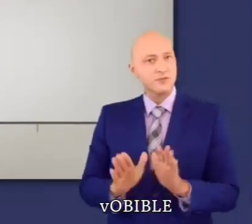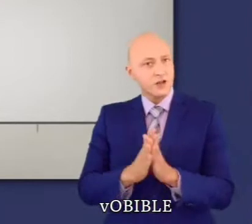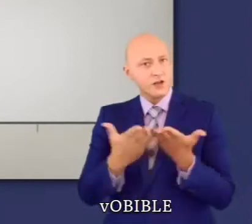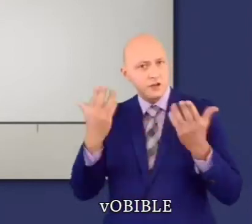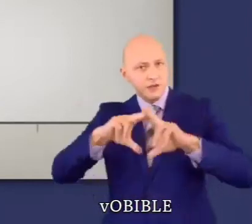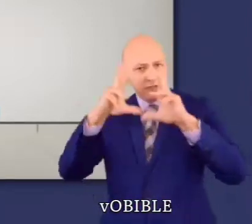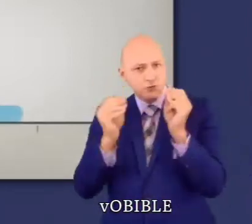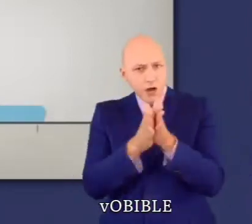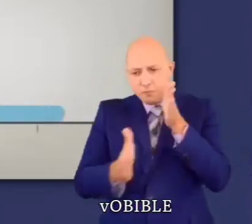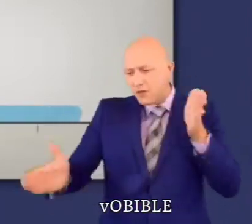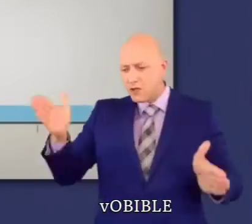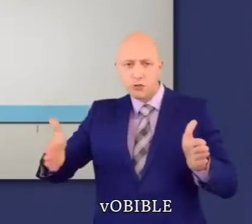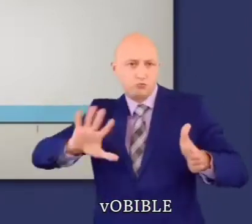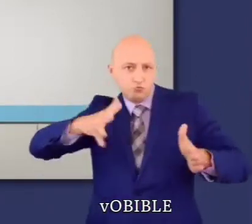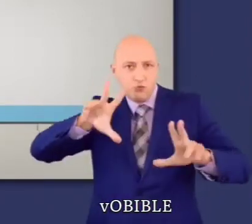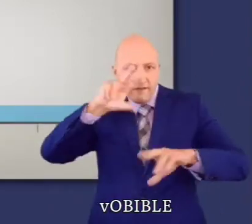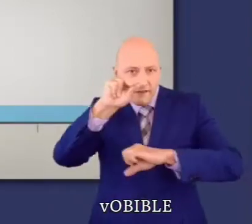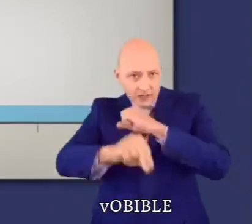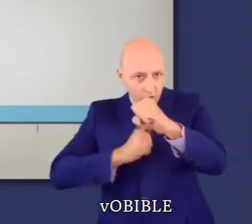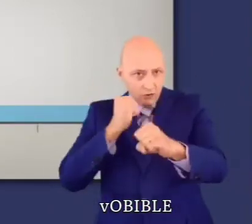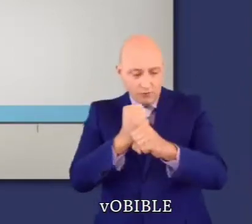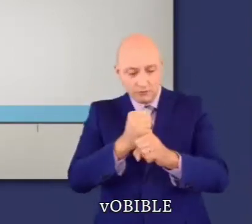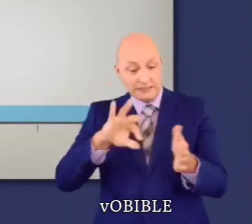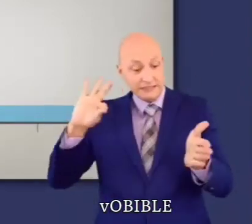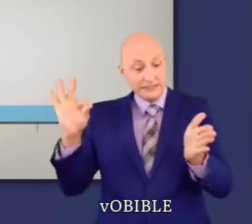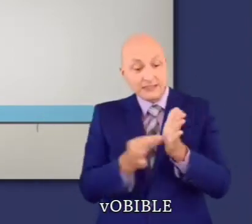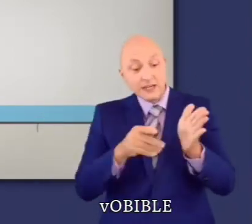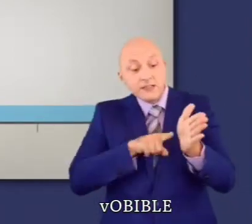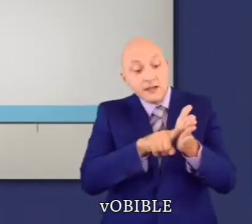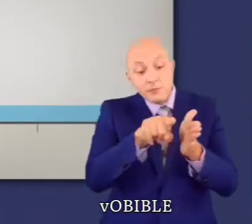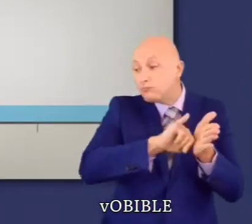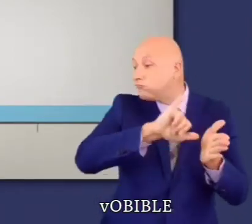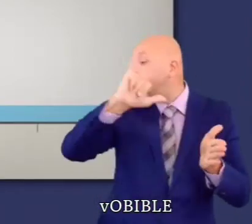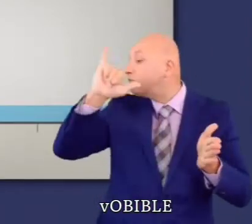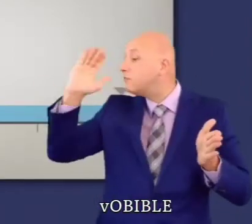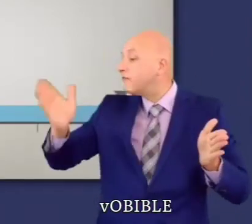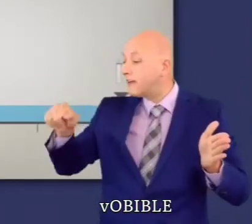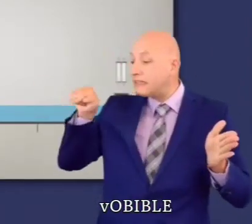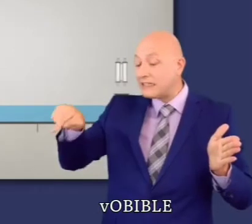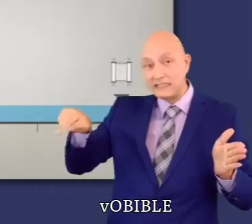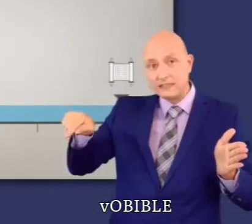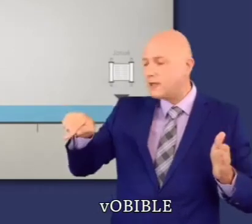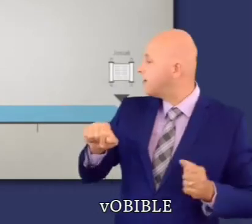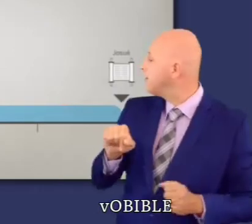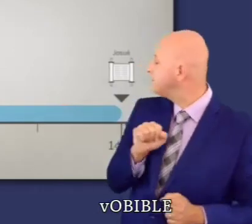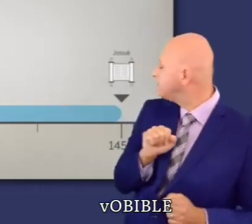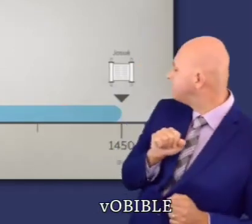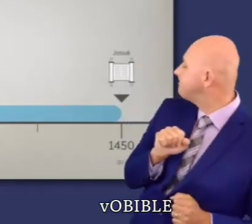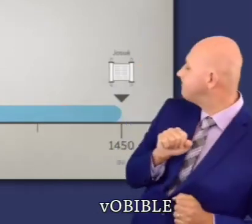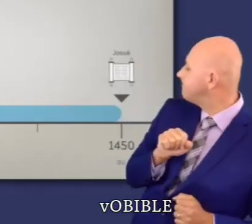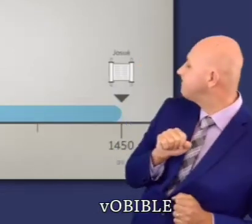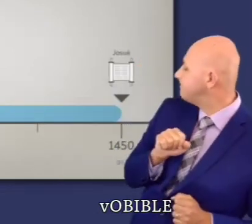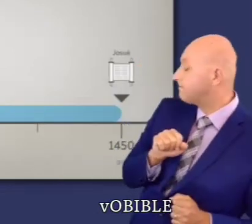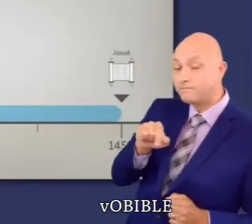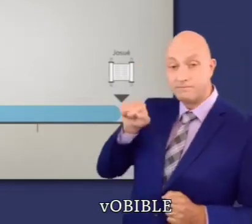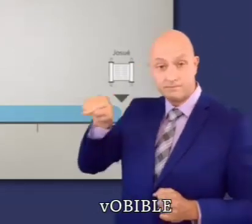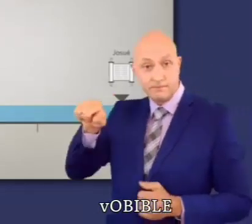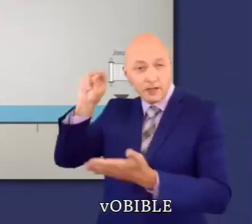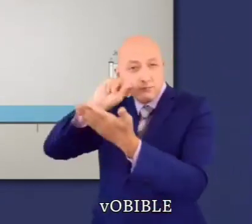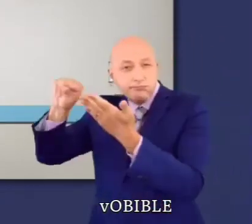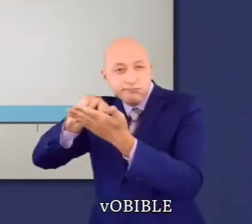Le livre de Josué porte le nom de son rédacteur, Josué, fils de Nun, qui est devenu le chef d'Israël après la mort de Moïse.